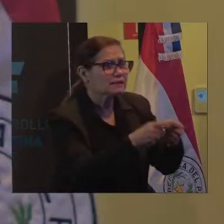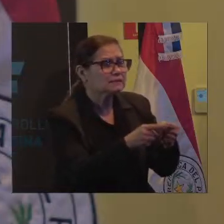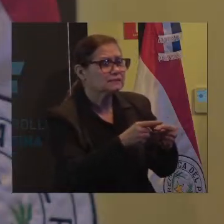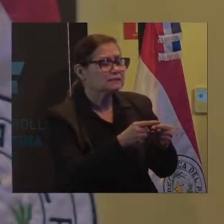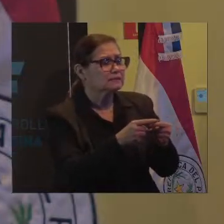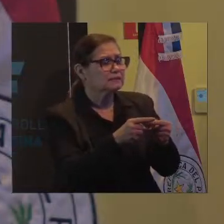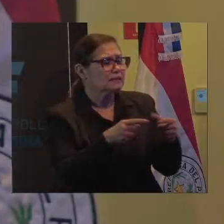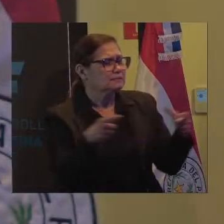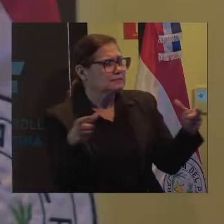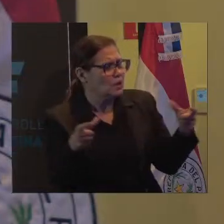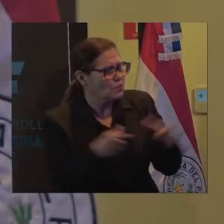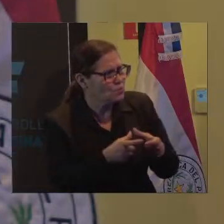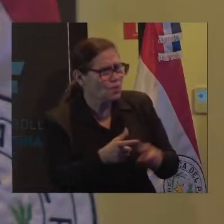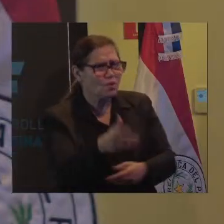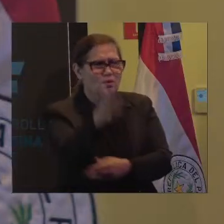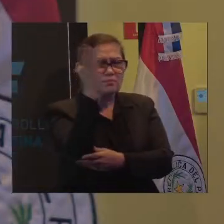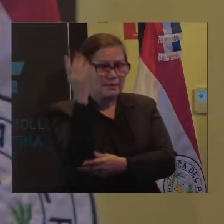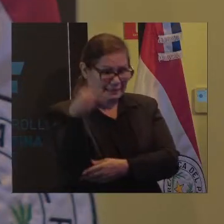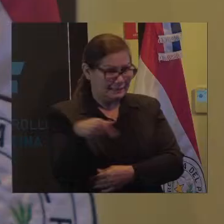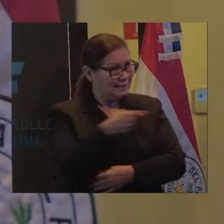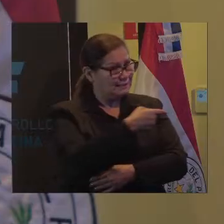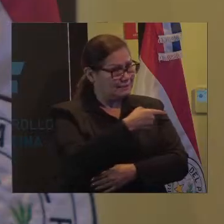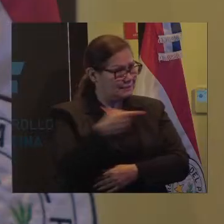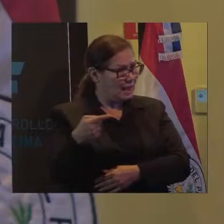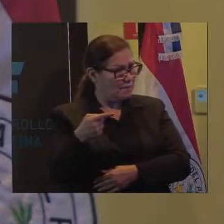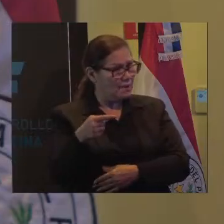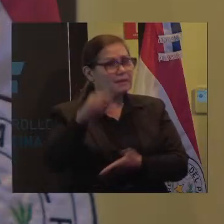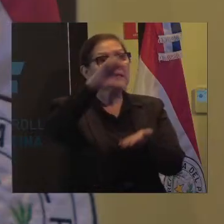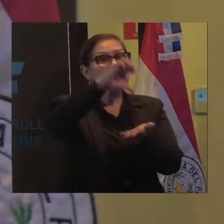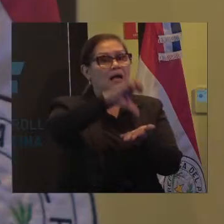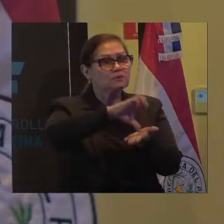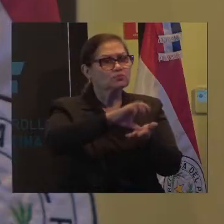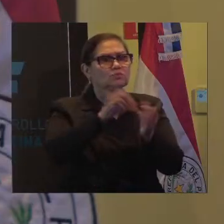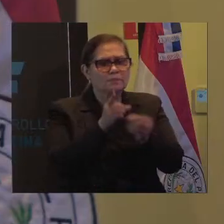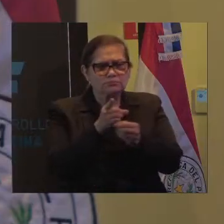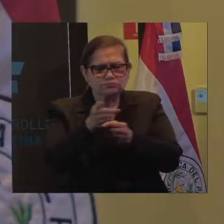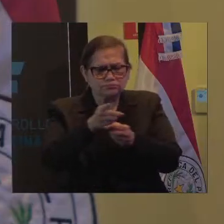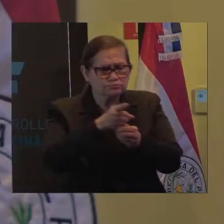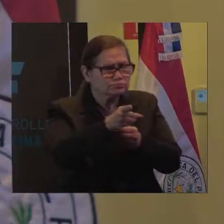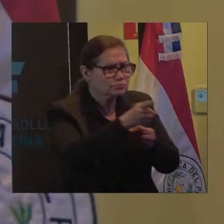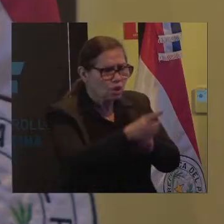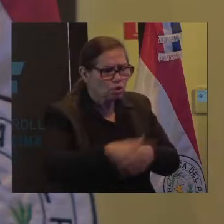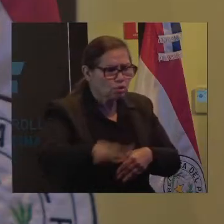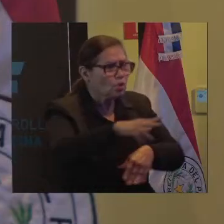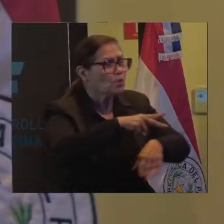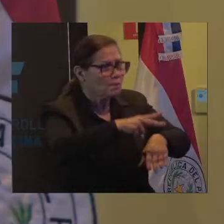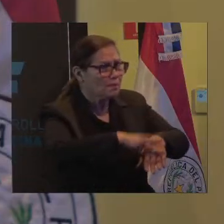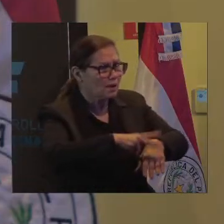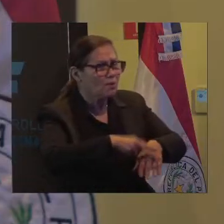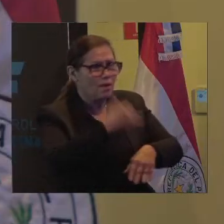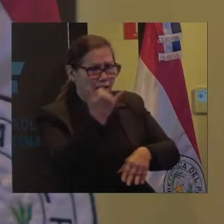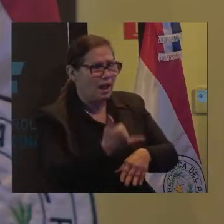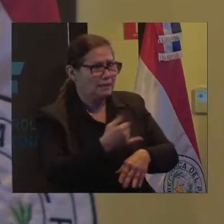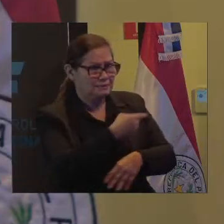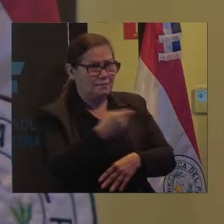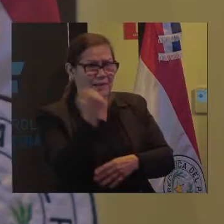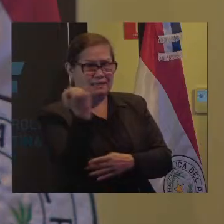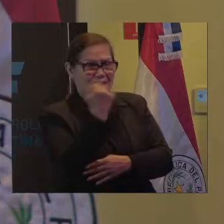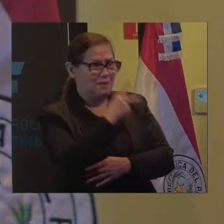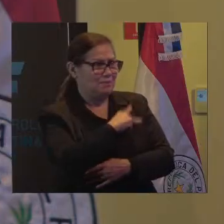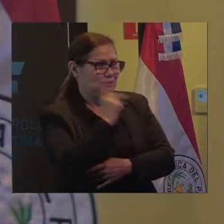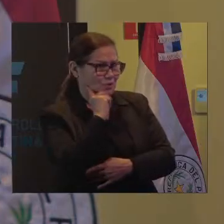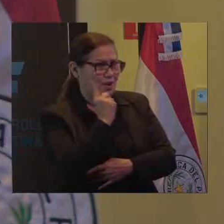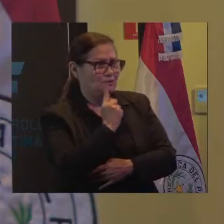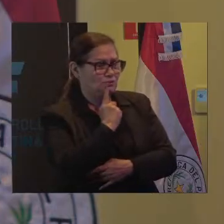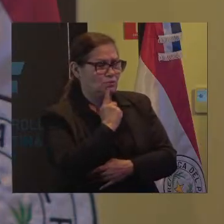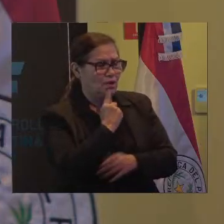llevando a cabo durante esta semana en la capital y en diversos departamentos geográficos del país. Con esta muestra